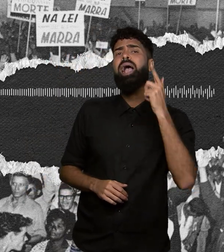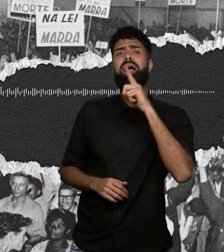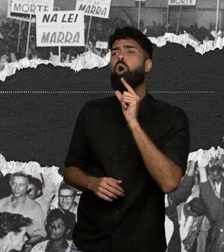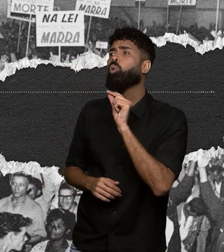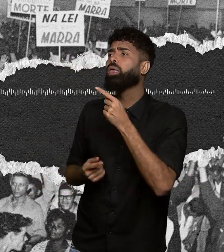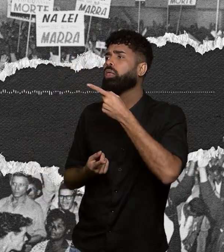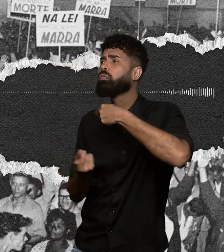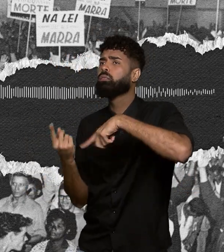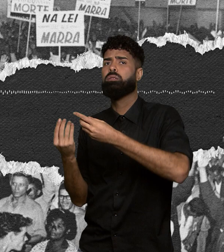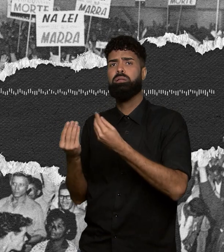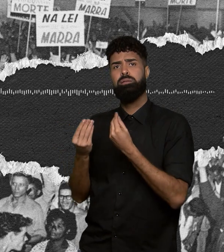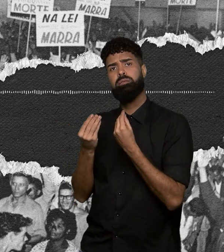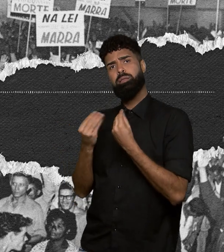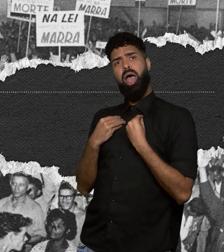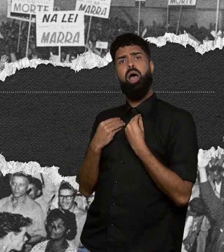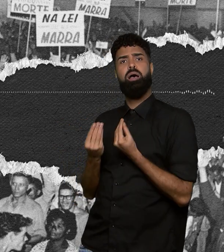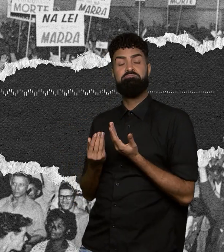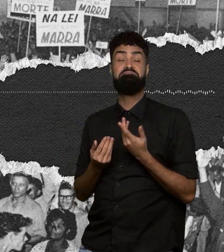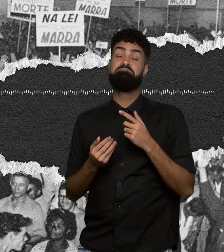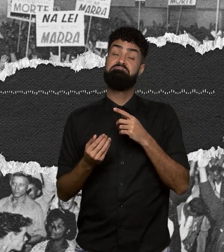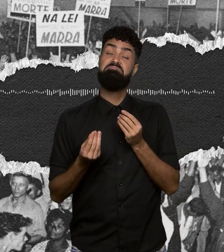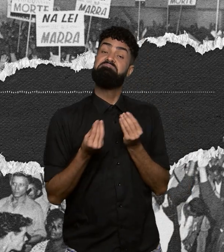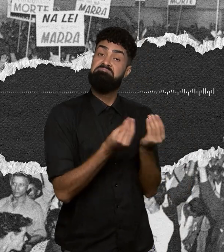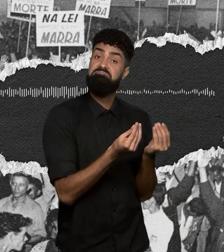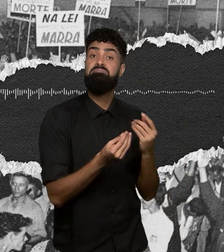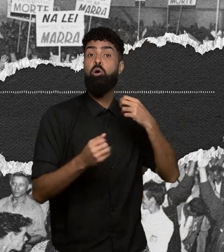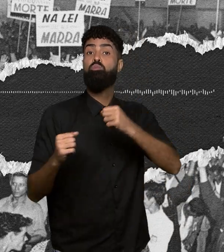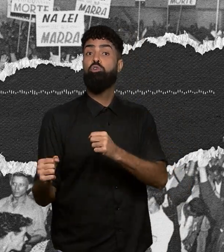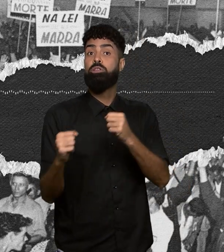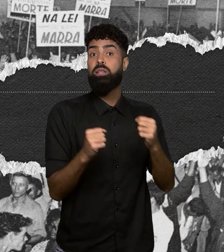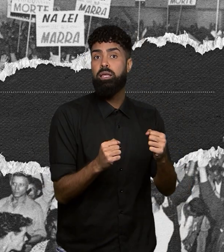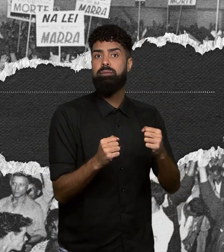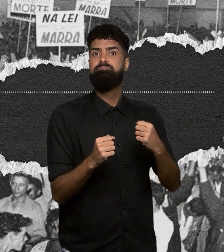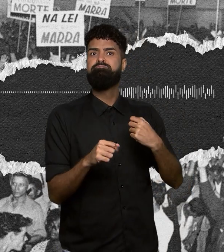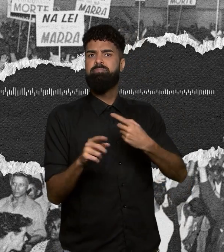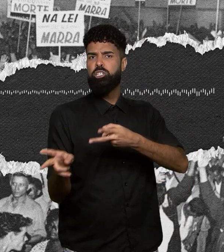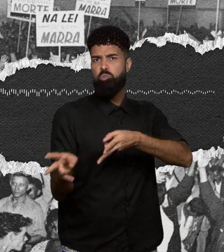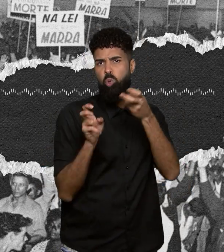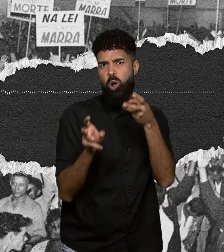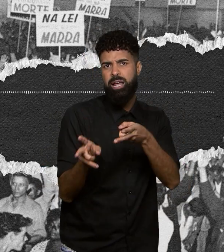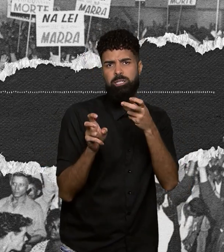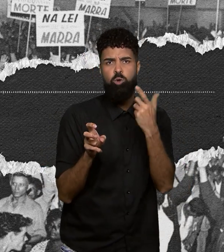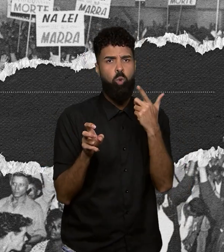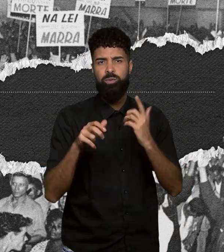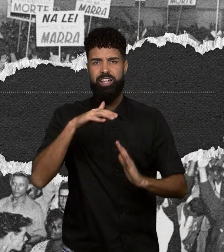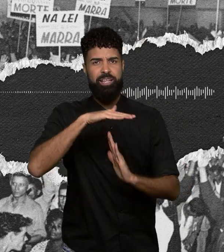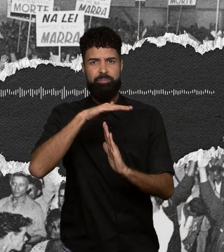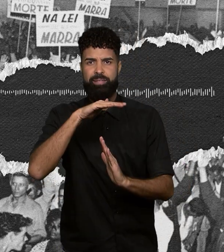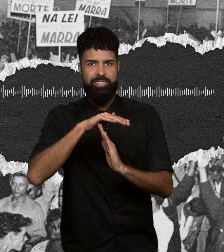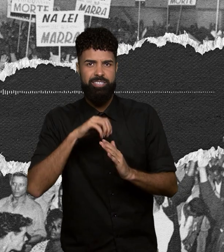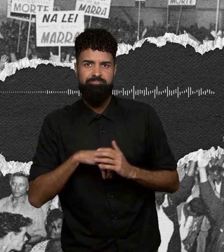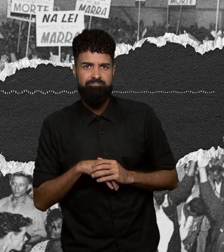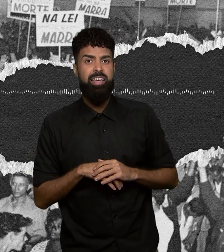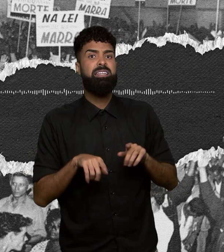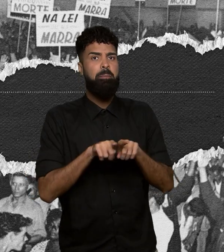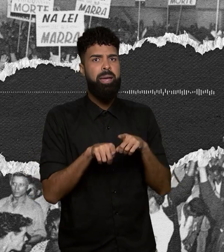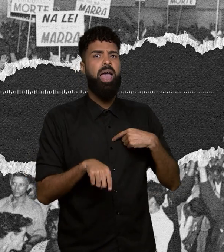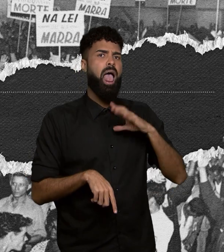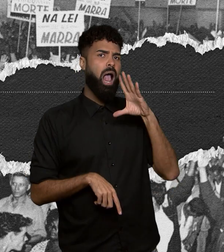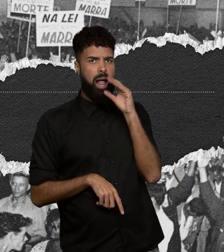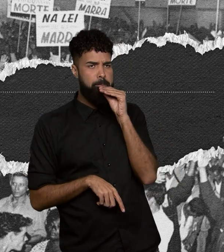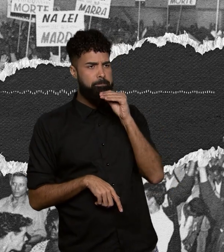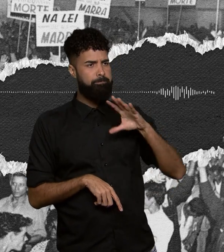troca o poder impor uma exploração Sem Limites calar a